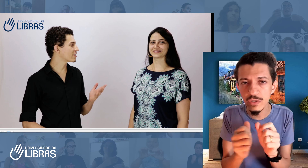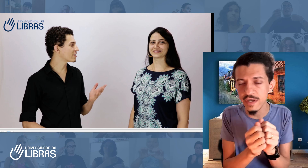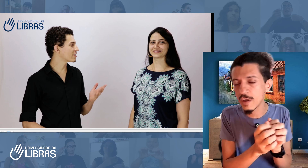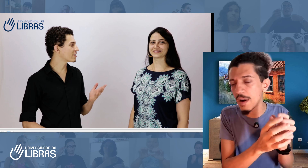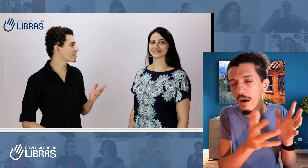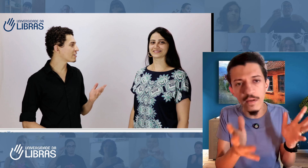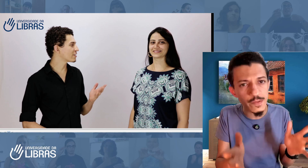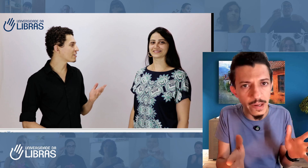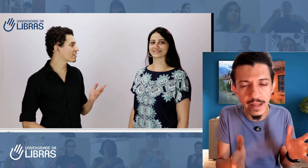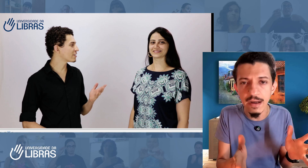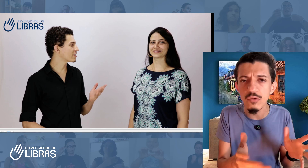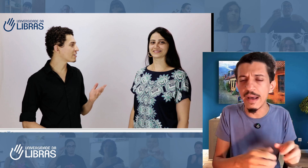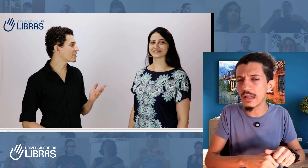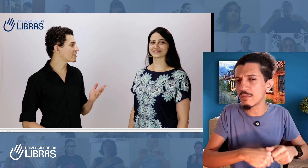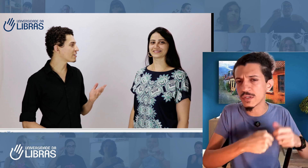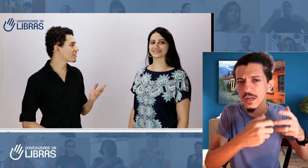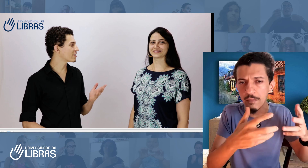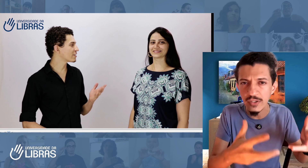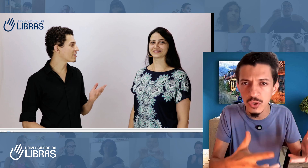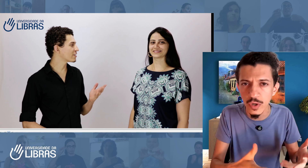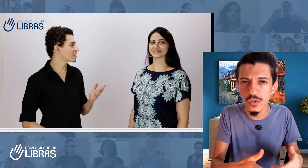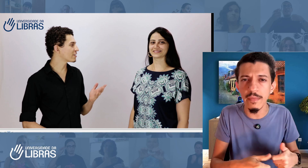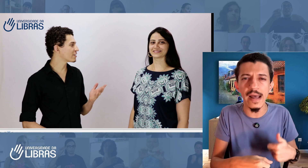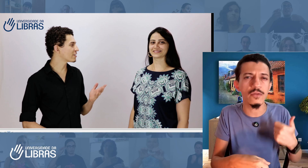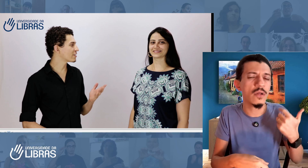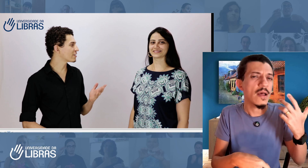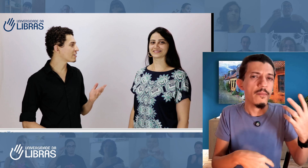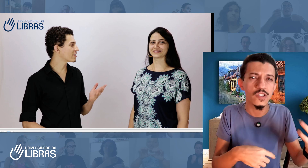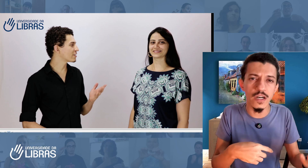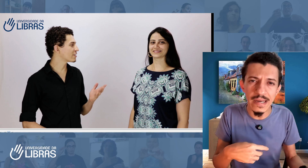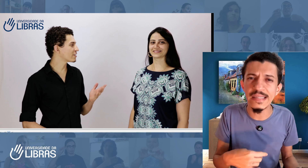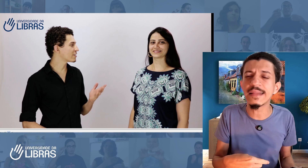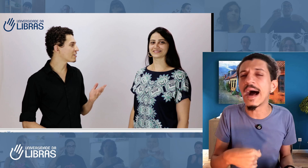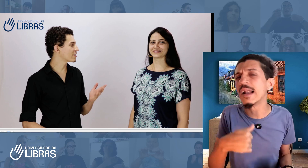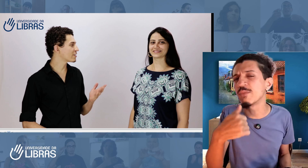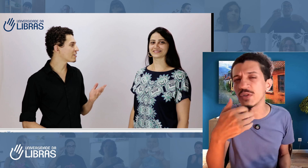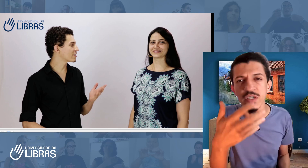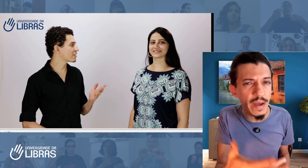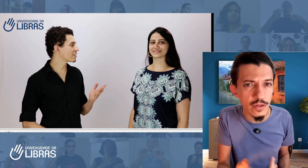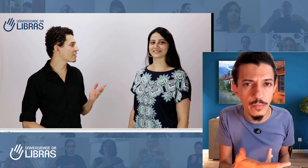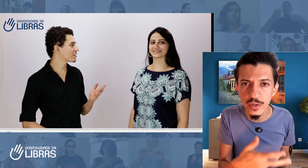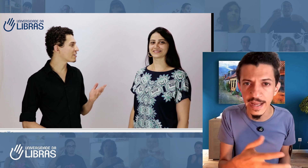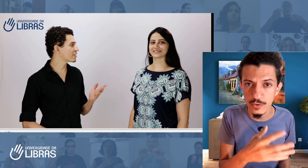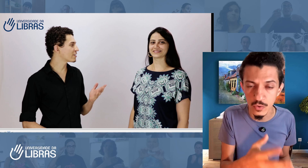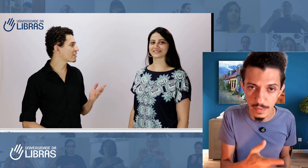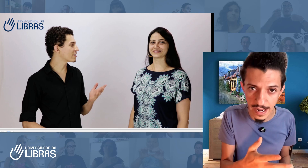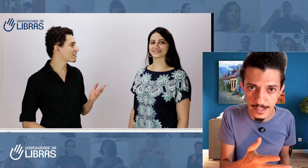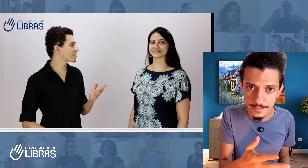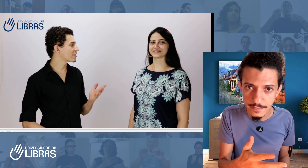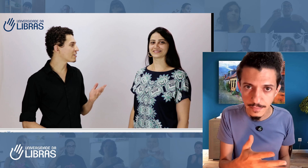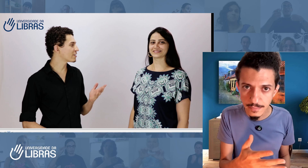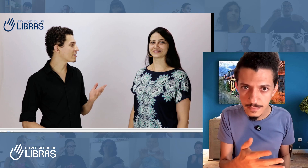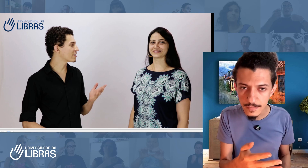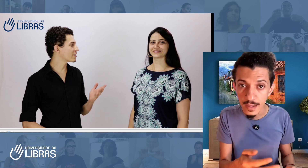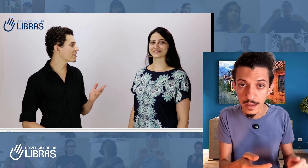método, onde vai ter uma aula experimental do método, mostrando bastidores do método, mostrando mais detalhes, mostrando o método por dentro e tudo